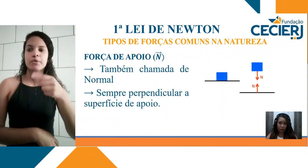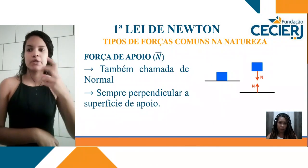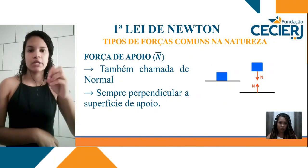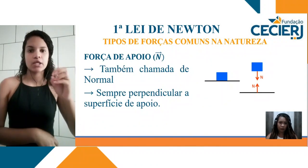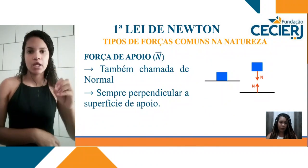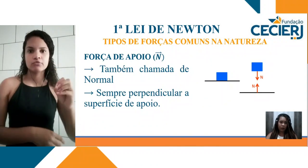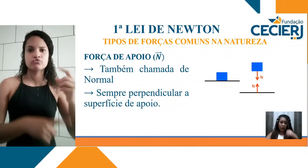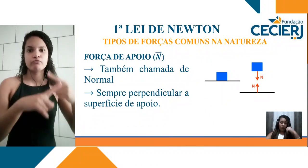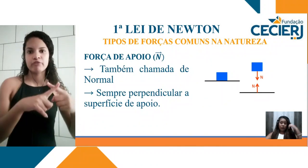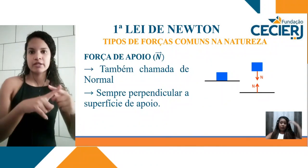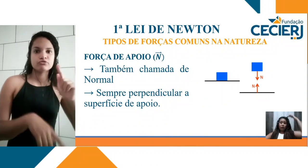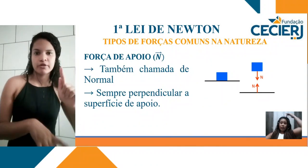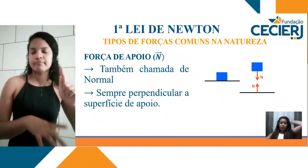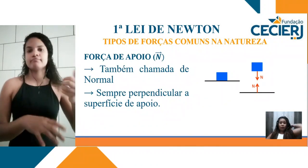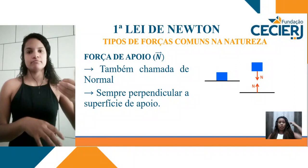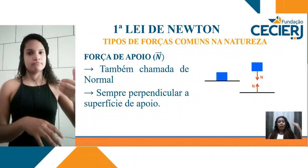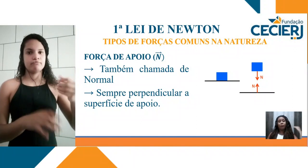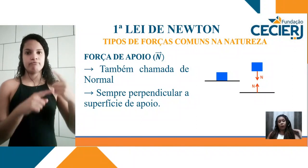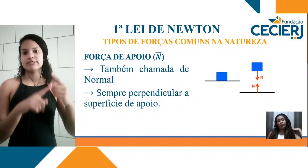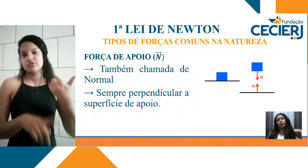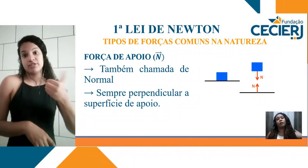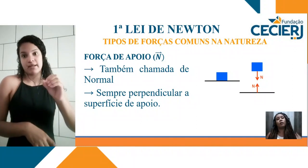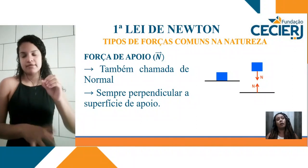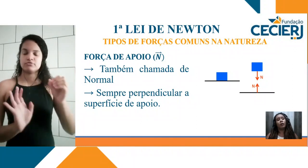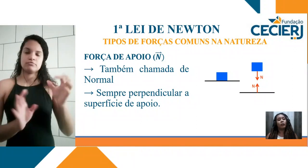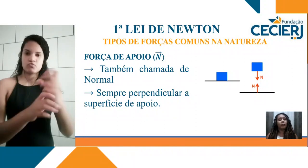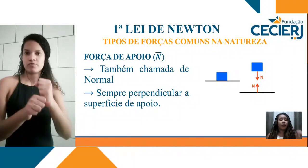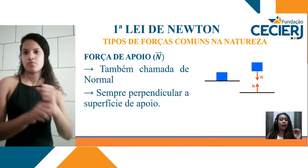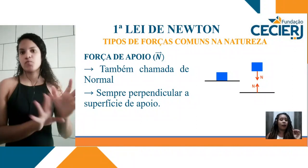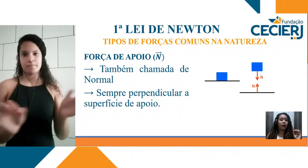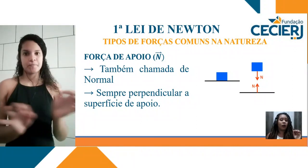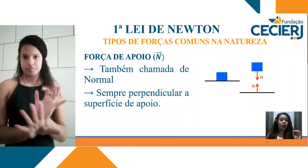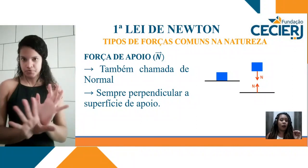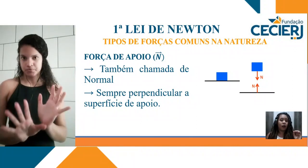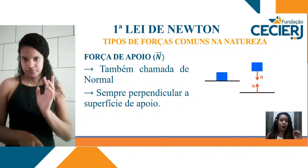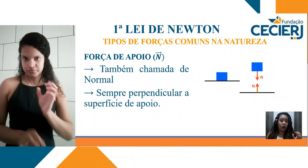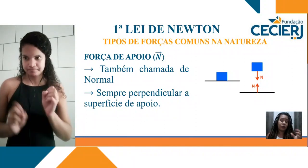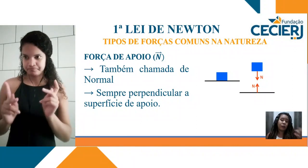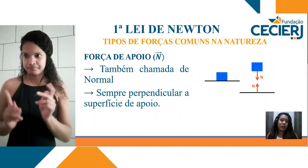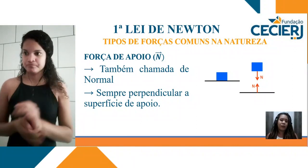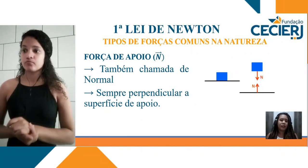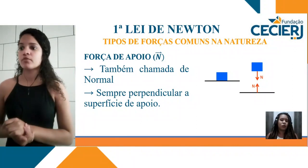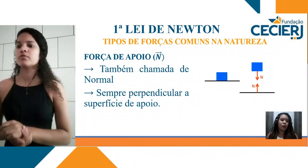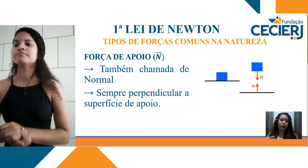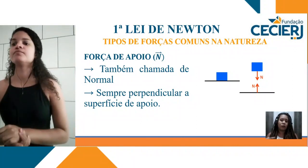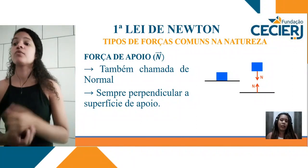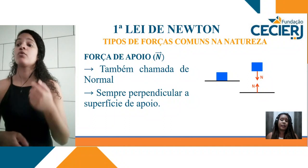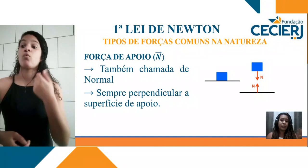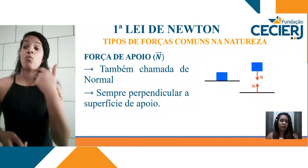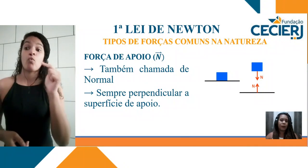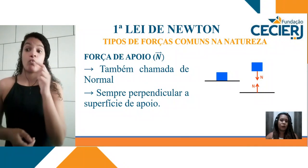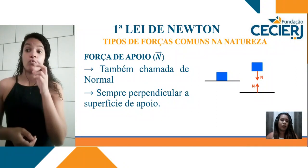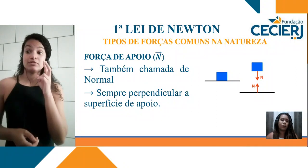45.000 newtons. Outra força, a força de apoio, que é também chamada de normal, e